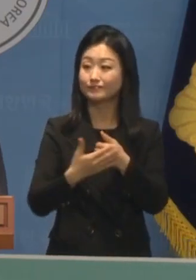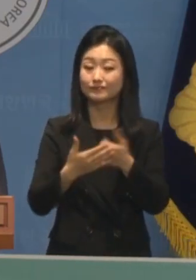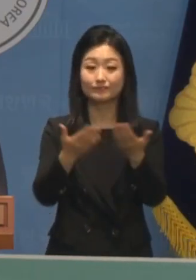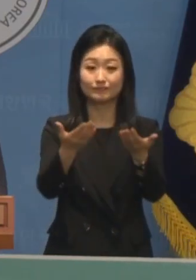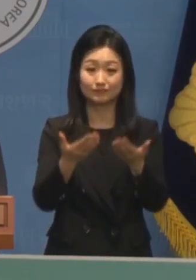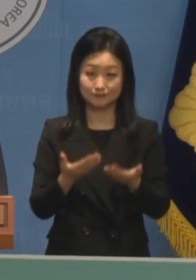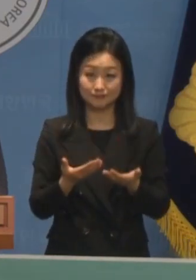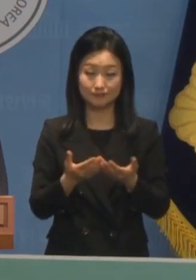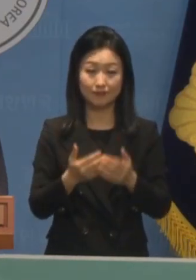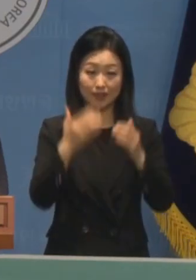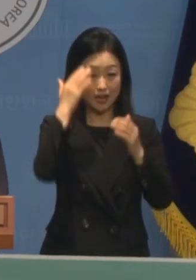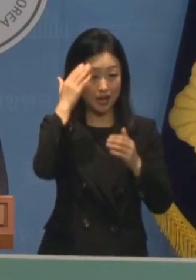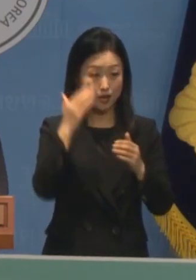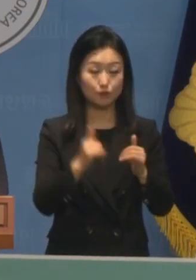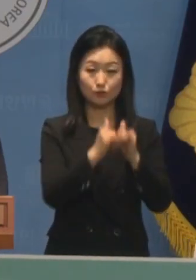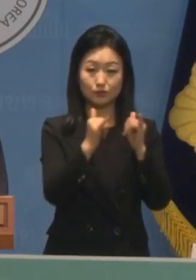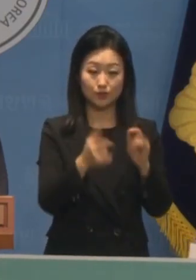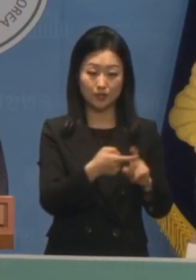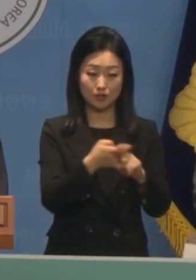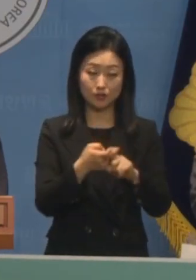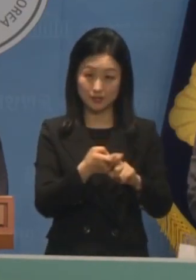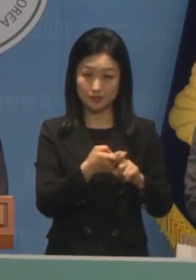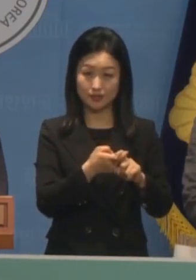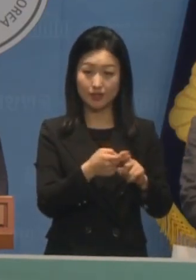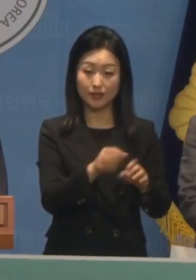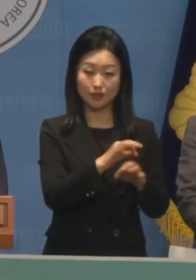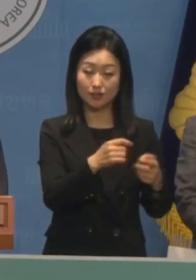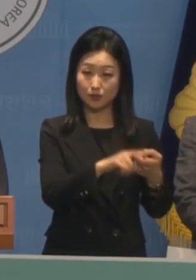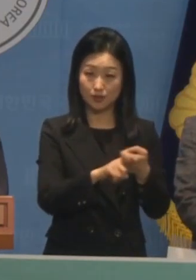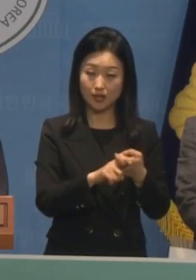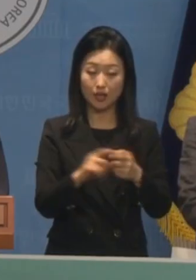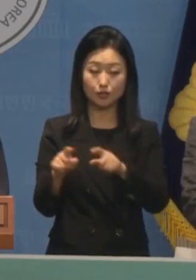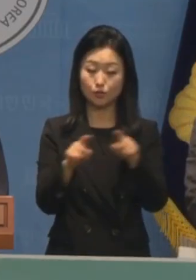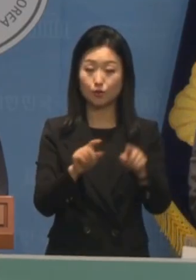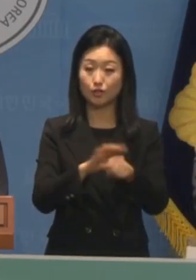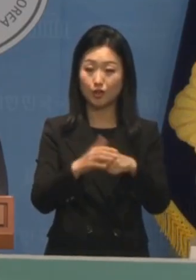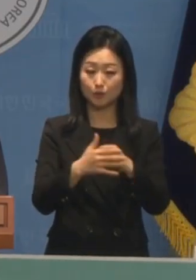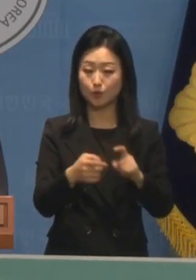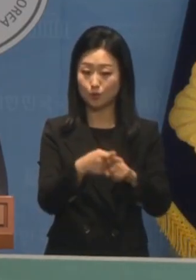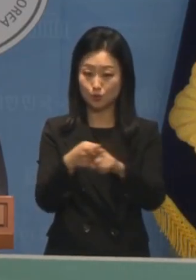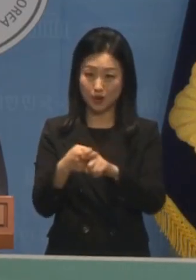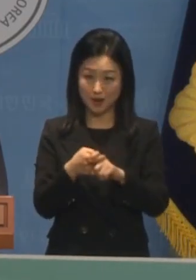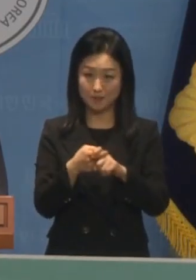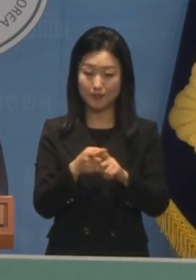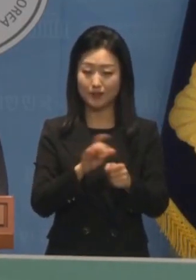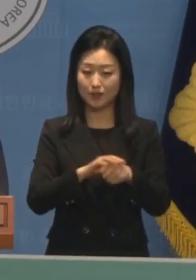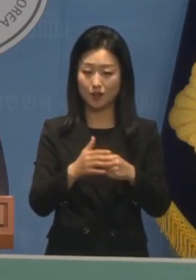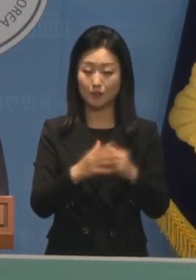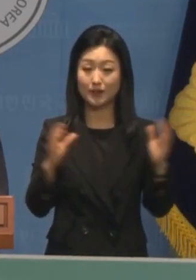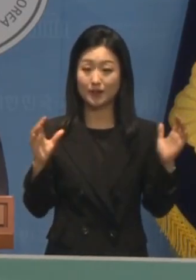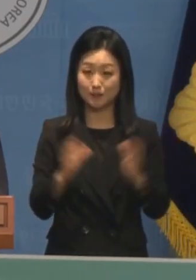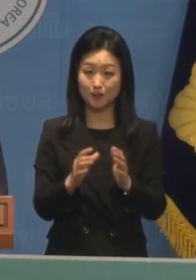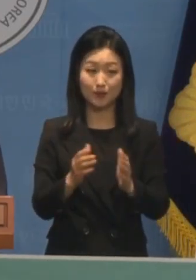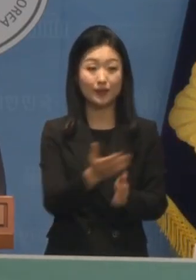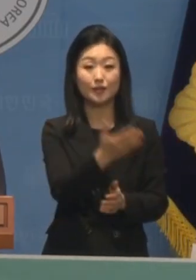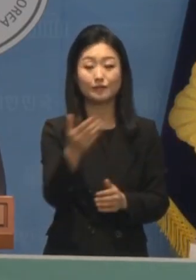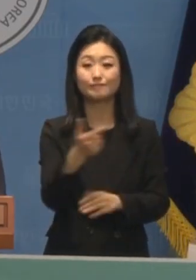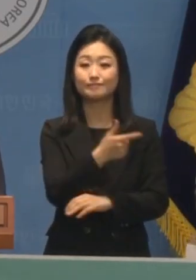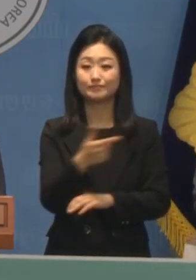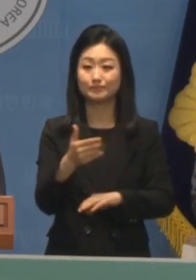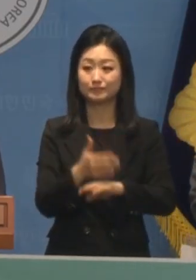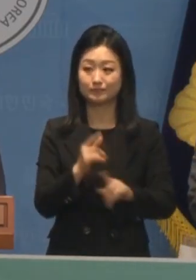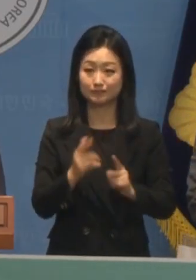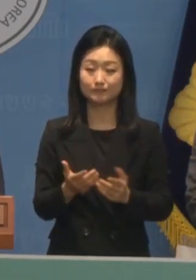보태주신 한국사회적경제연대회의와 전국협동조합협의회 등 사회연대경제의 관계자 여러분들께 이 자리를